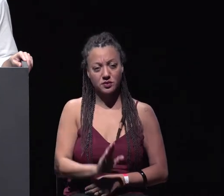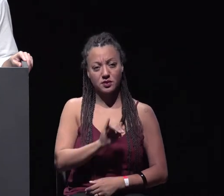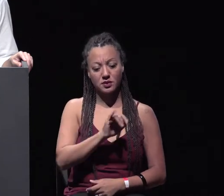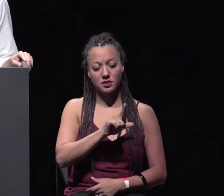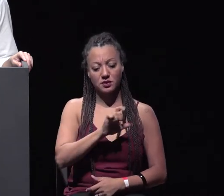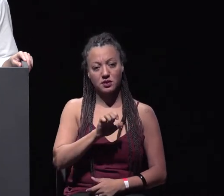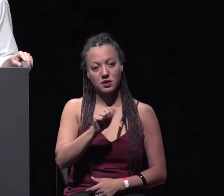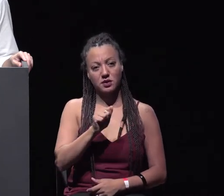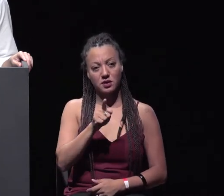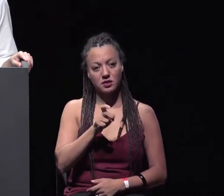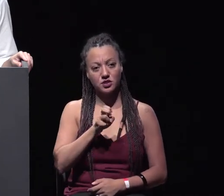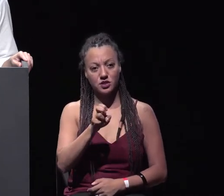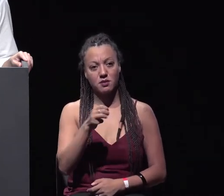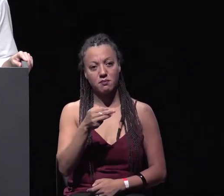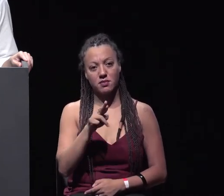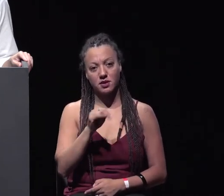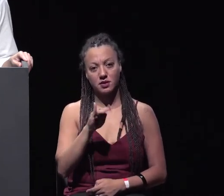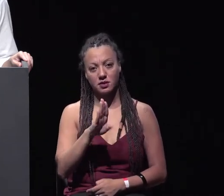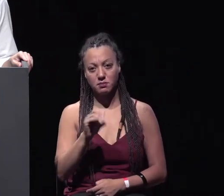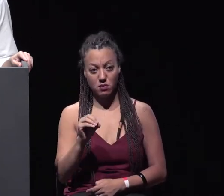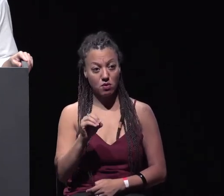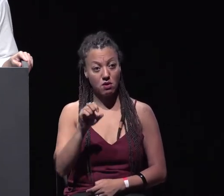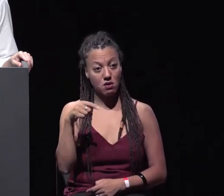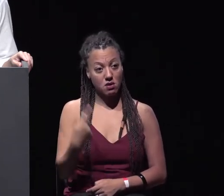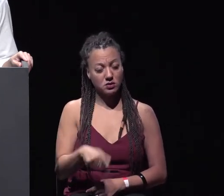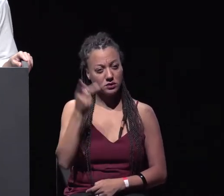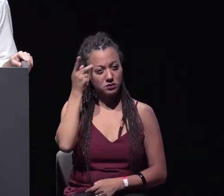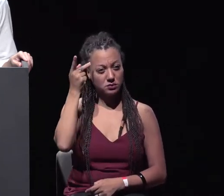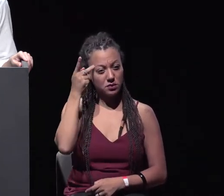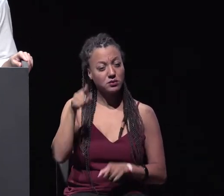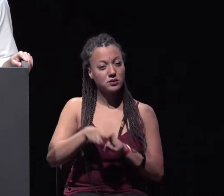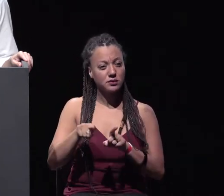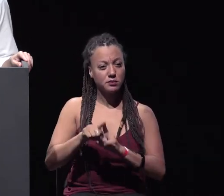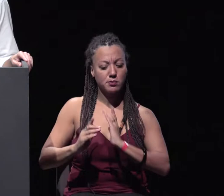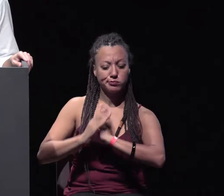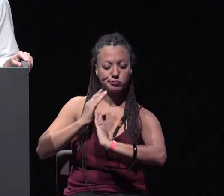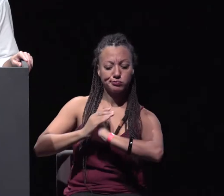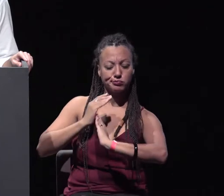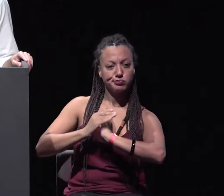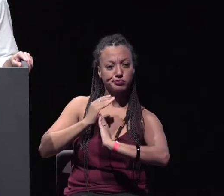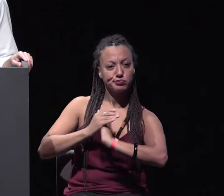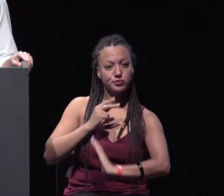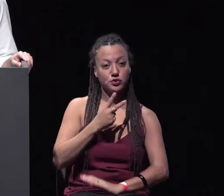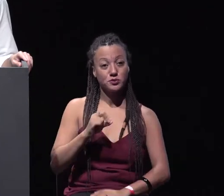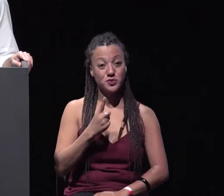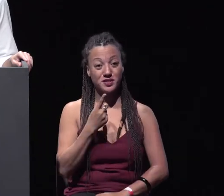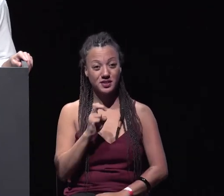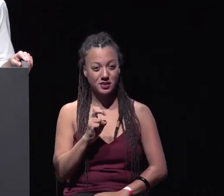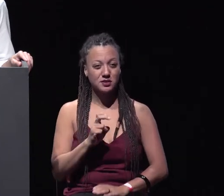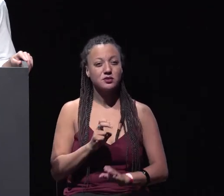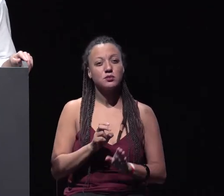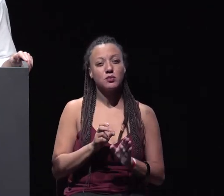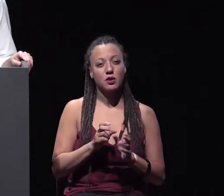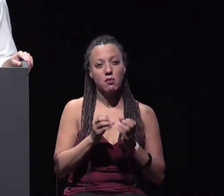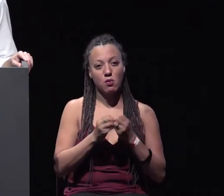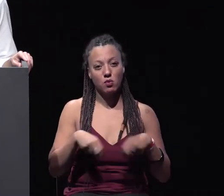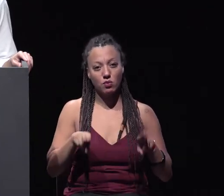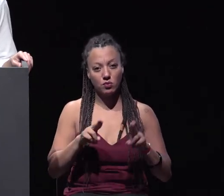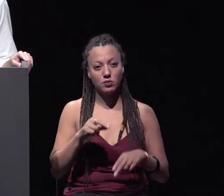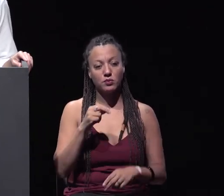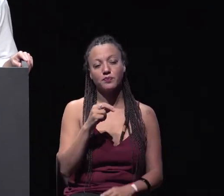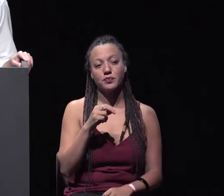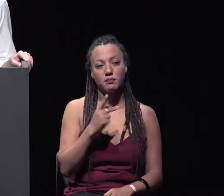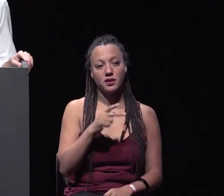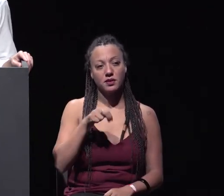é josé pa mario ao sul de são paulo consultor desde 2015 do programa das nações unidas para o desenvolvimento perdeu da